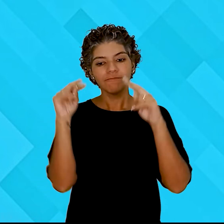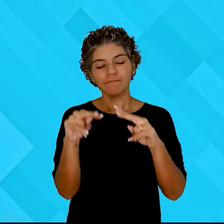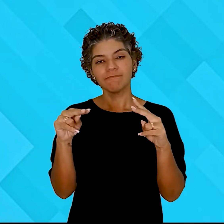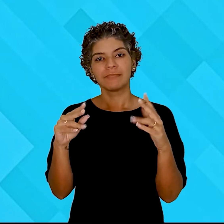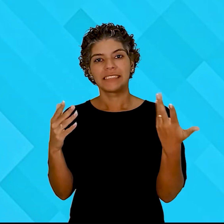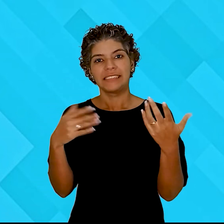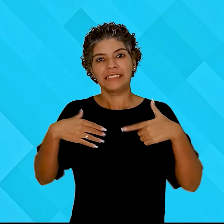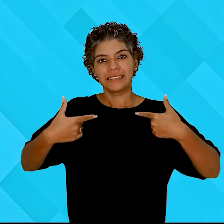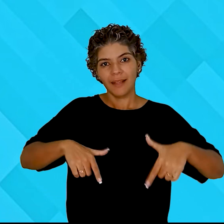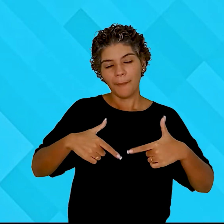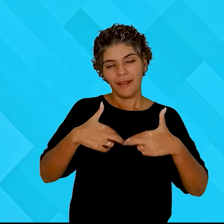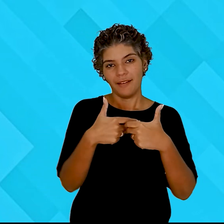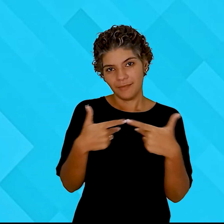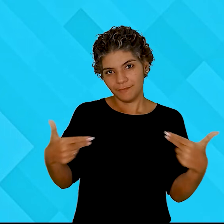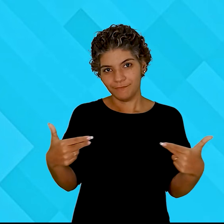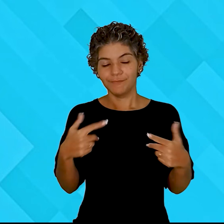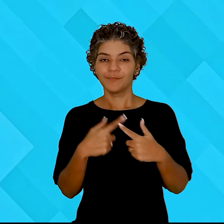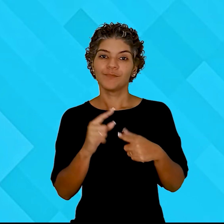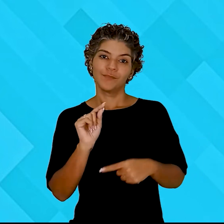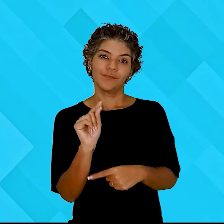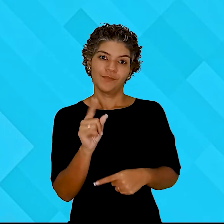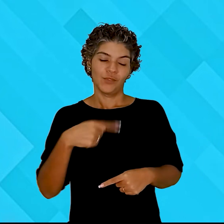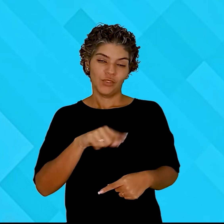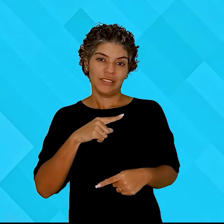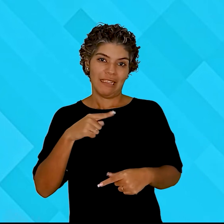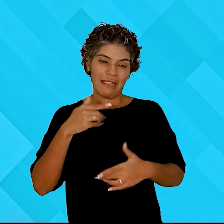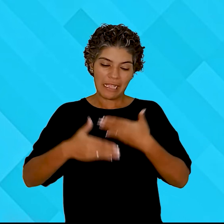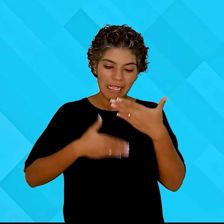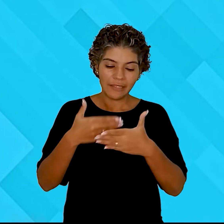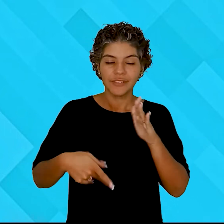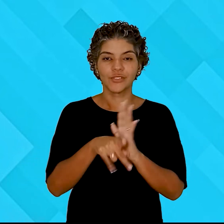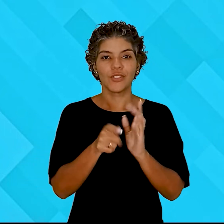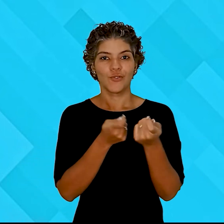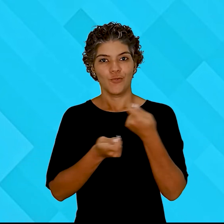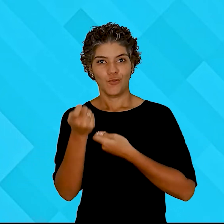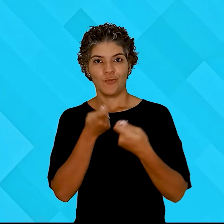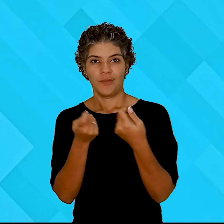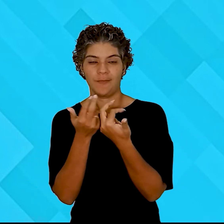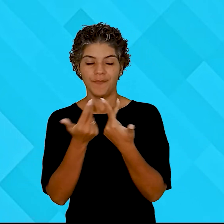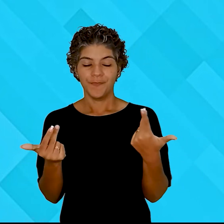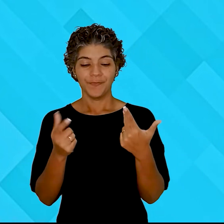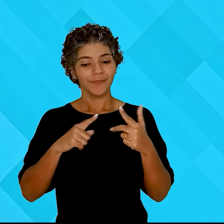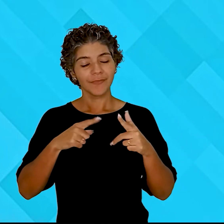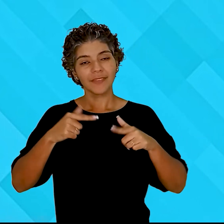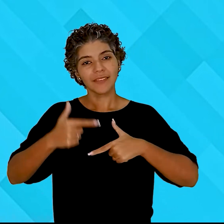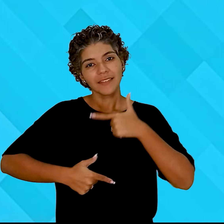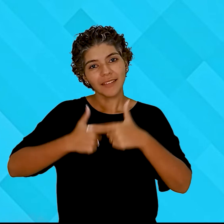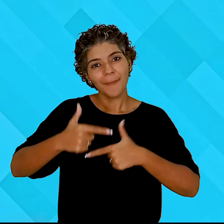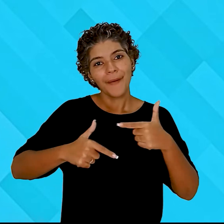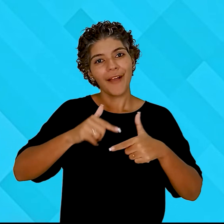tem um avanço da relação entre economia e cultura, mas de trabalho isso não aconteceu da mesma forma. E aí, quando a gente começa a olhar